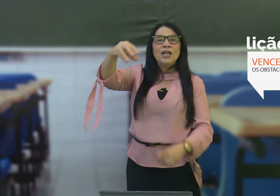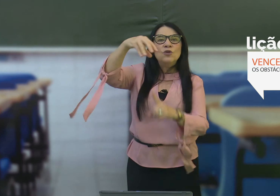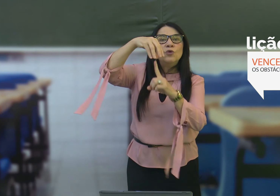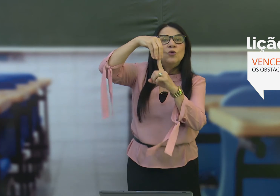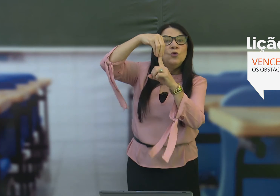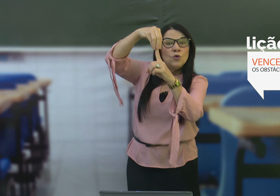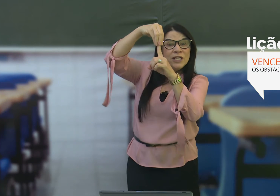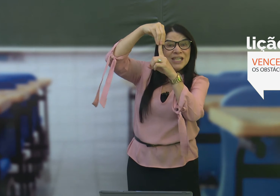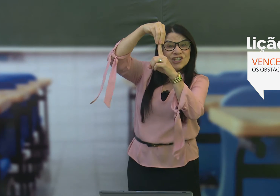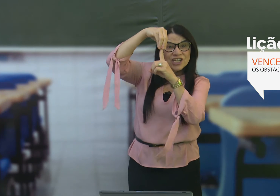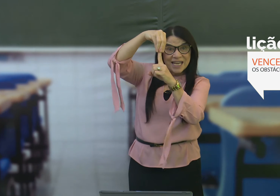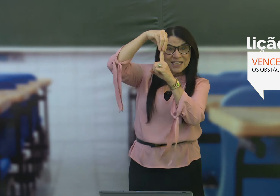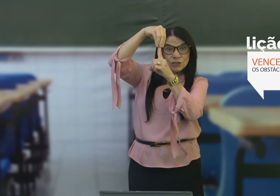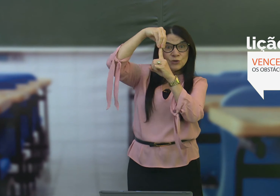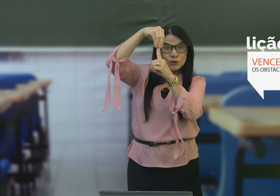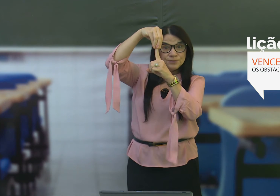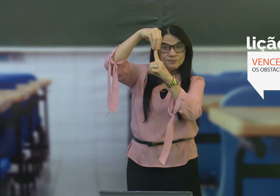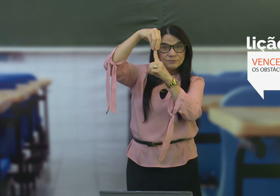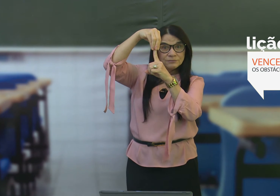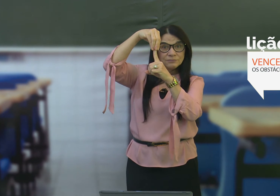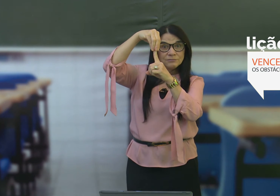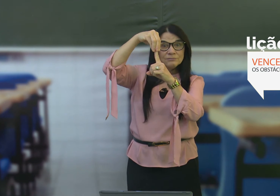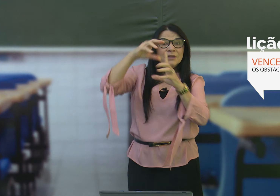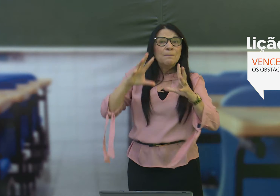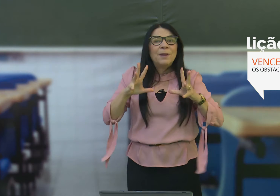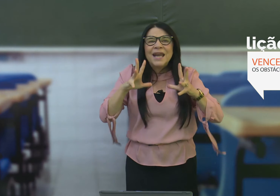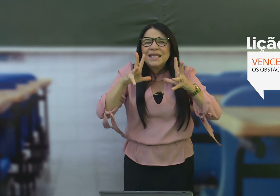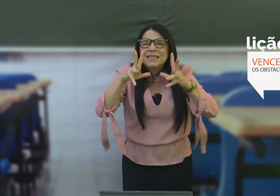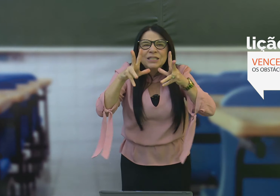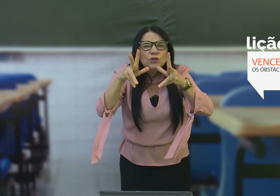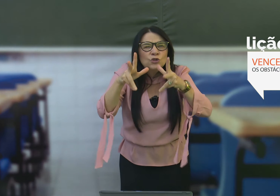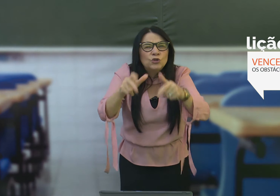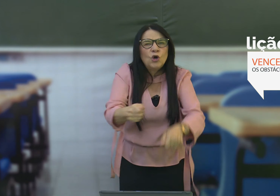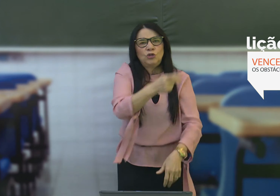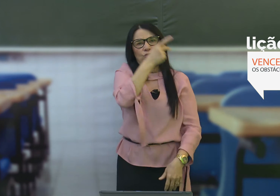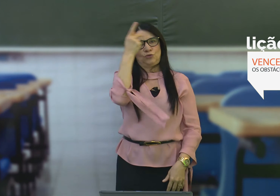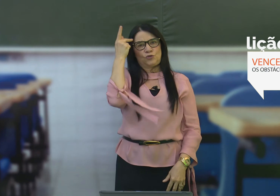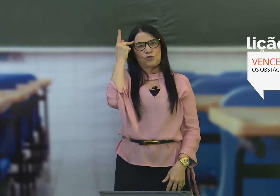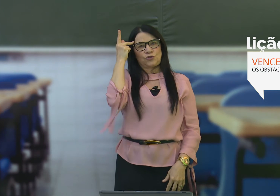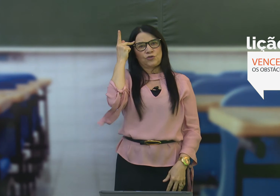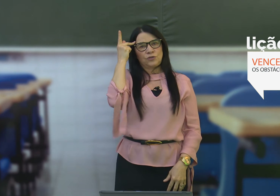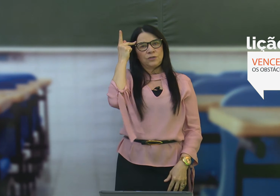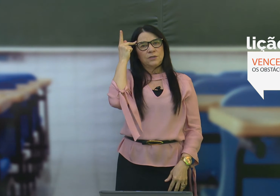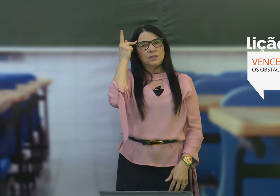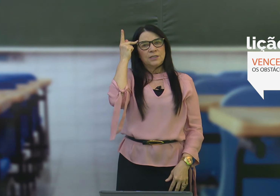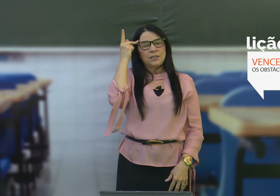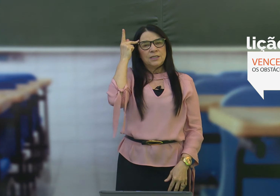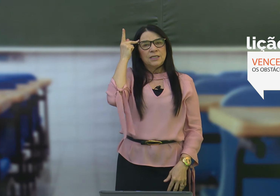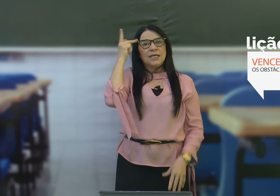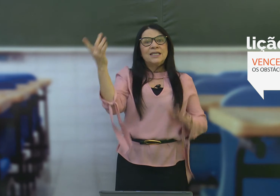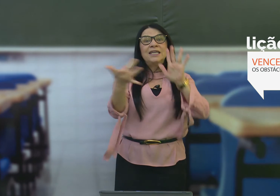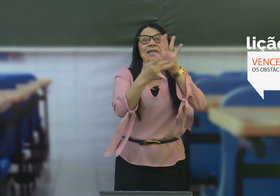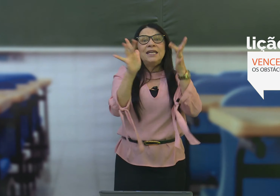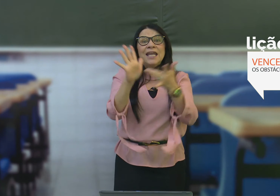Filho unigênito, para que todos que